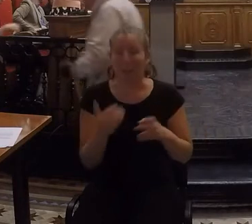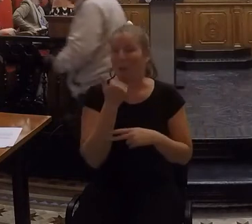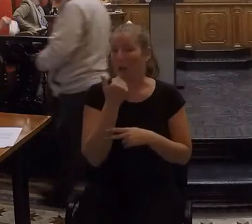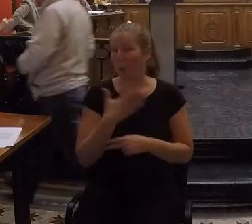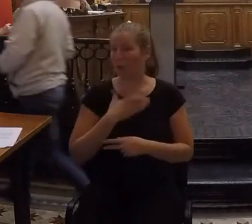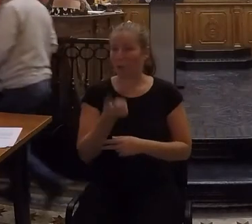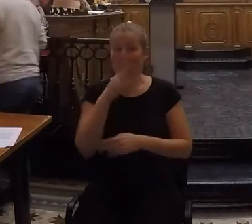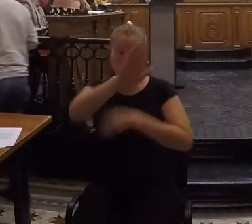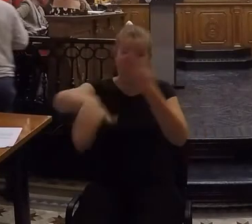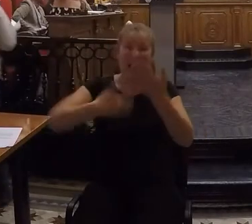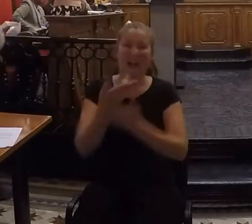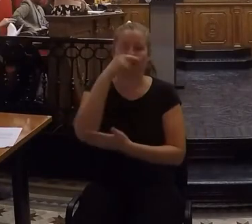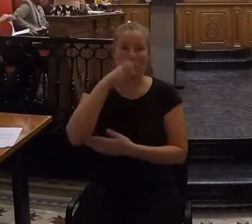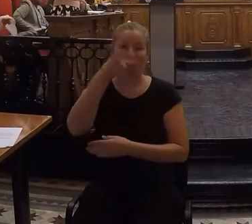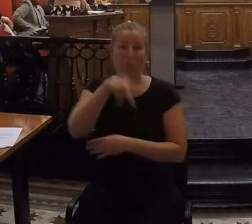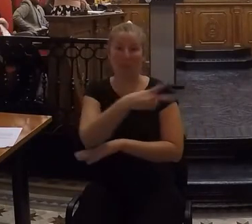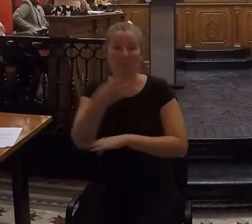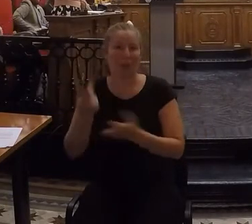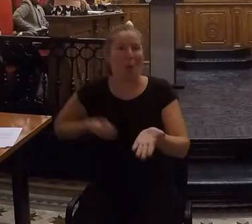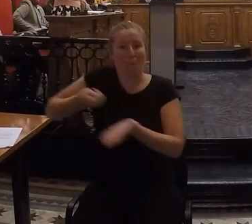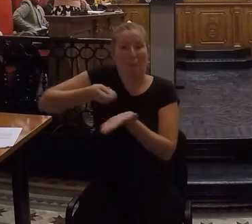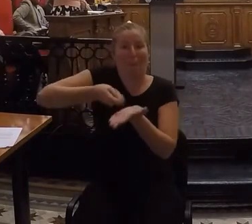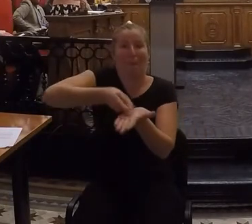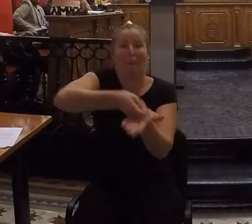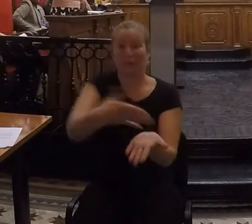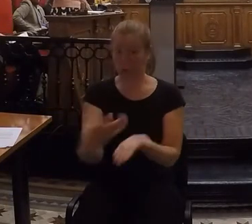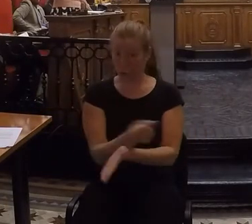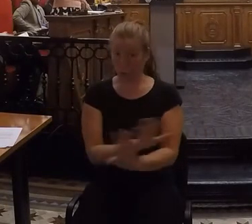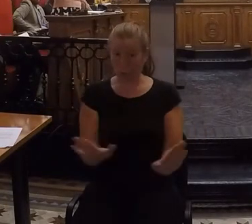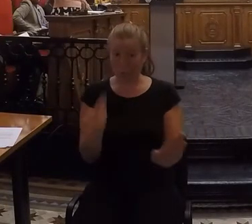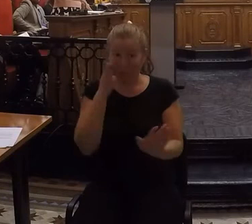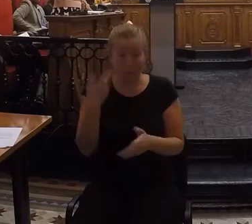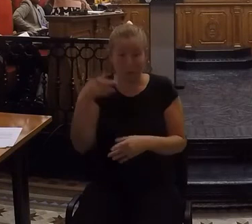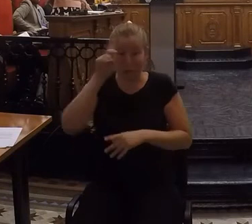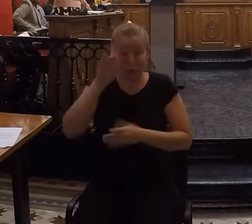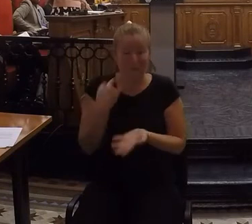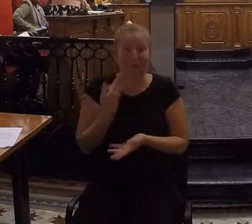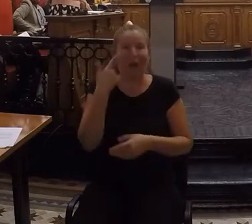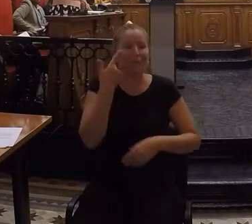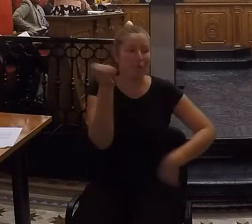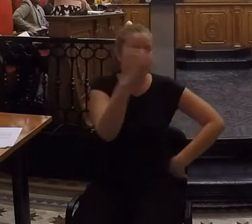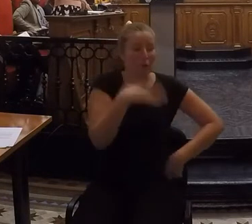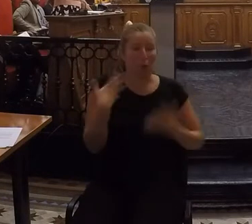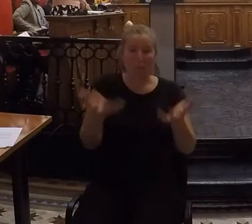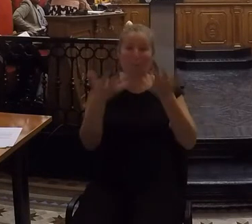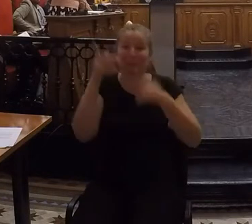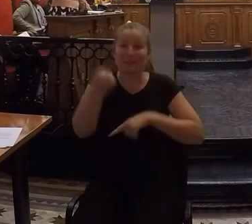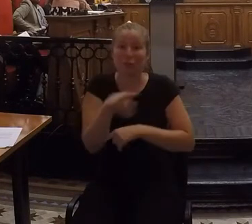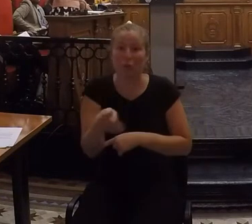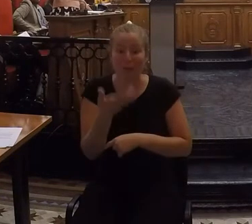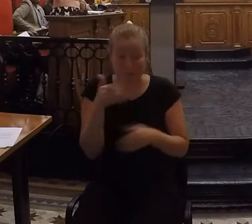hasta 2023, ya en 2017, sin saber si los fondos se van a recibir. Y luego, si no se reciben,